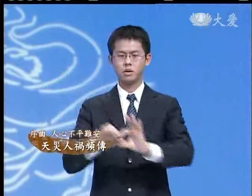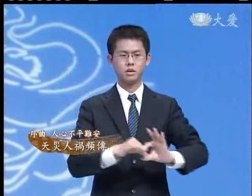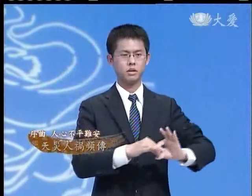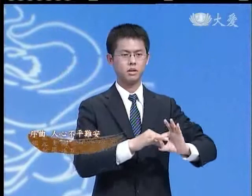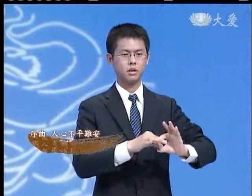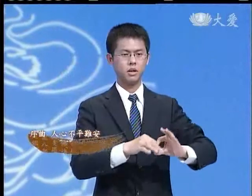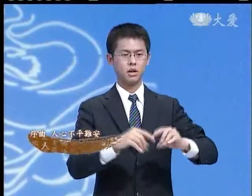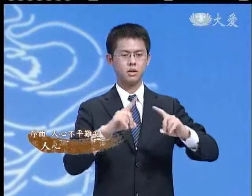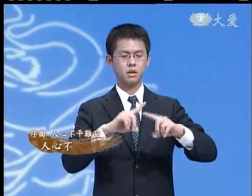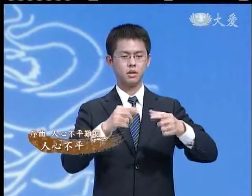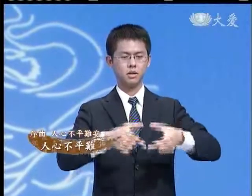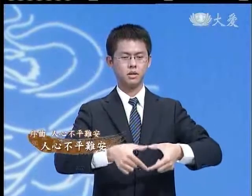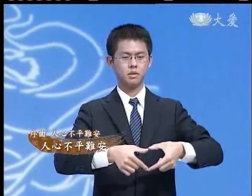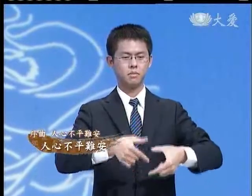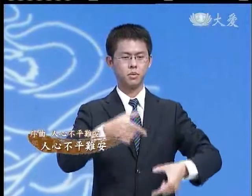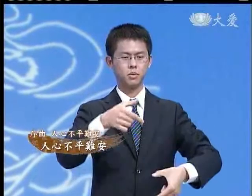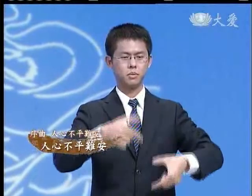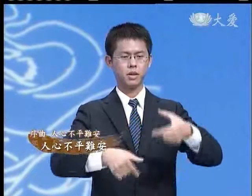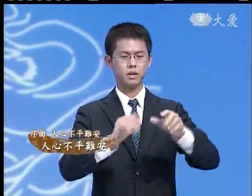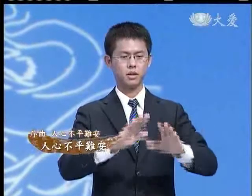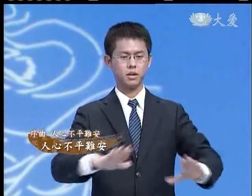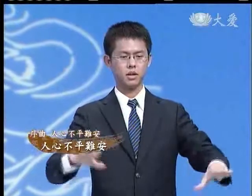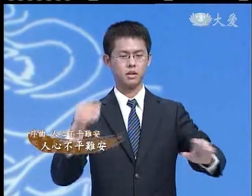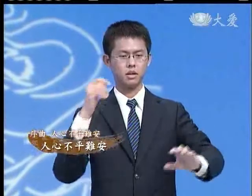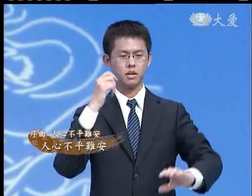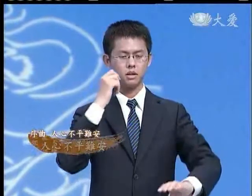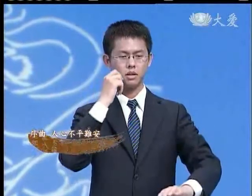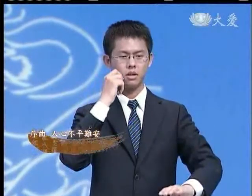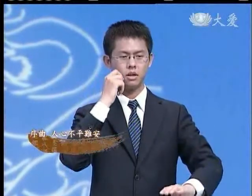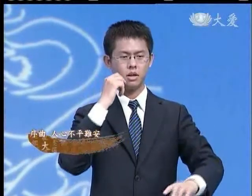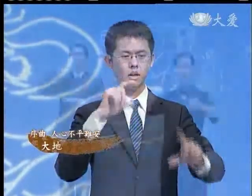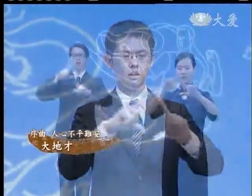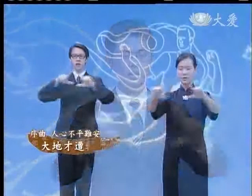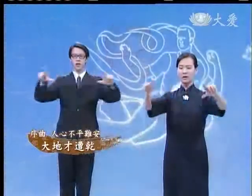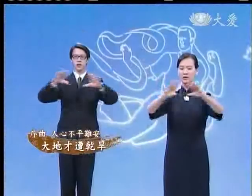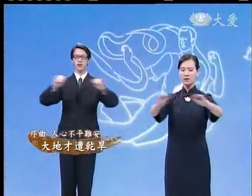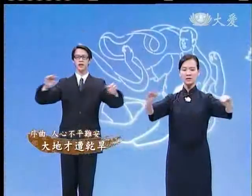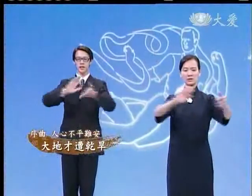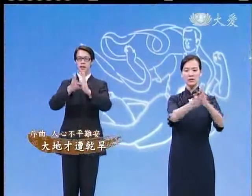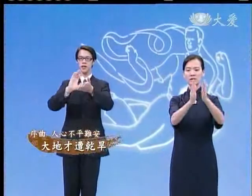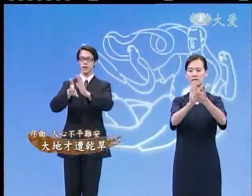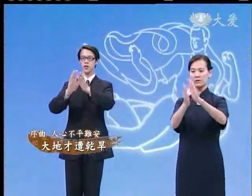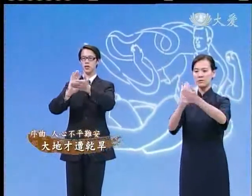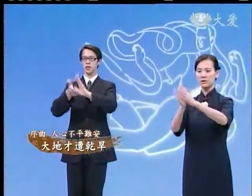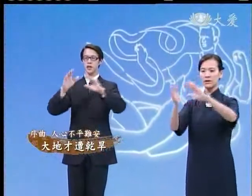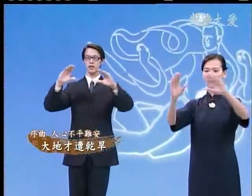转， 人心不平难安， 大地在遭干